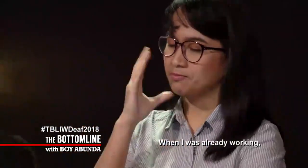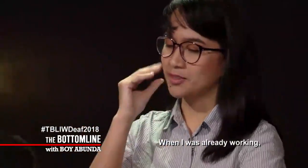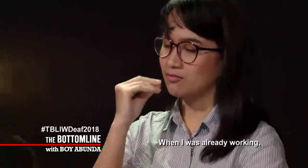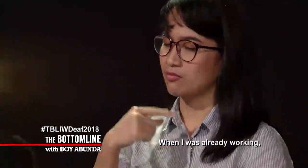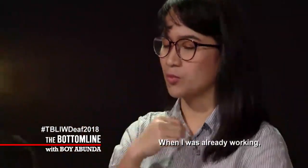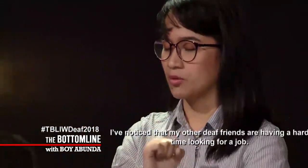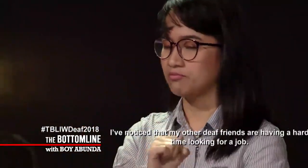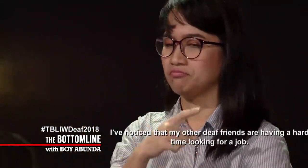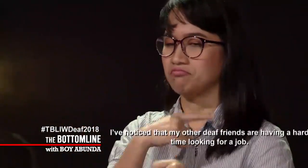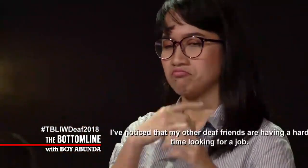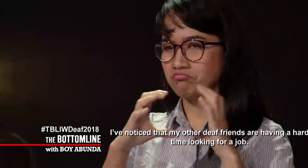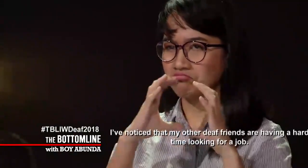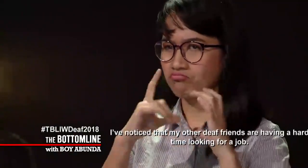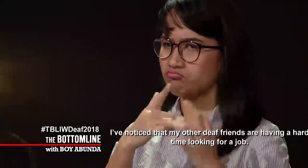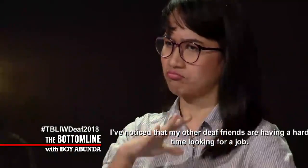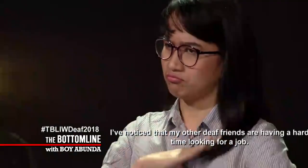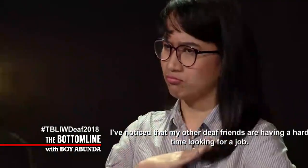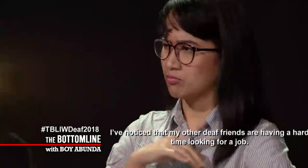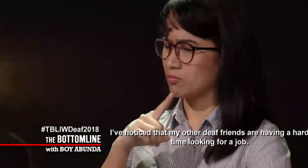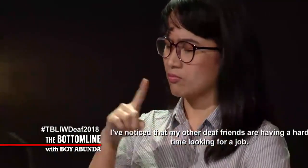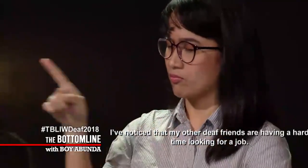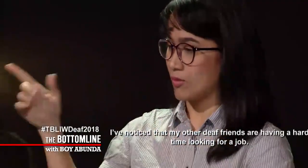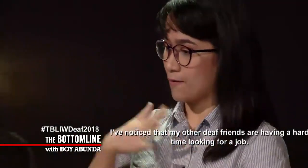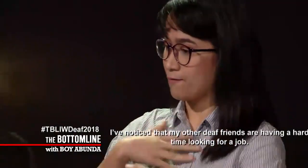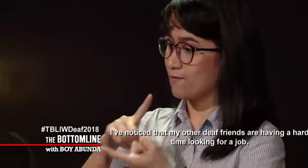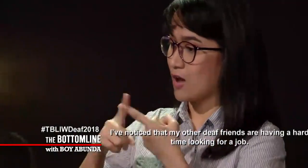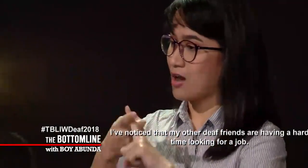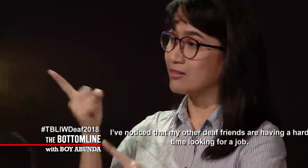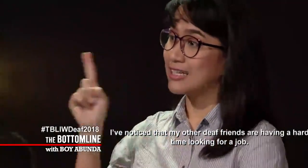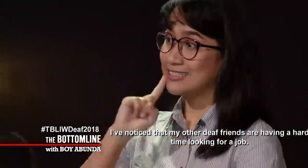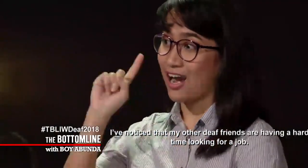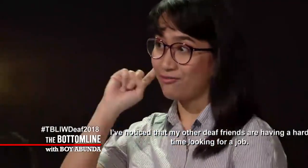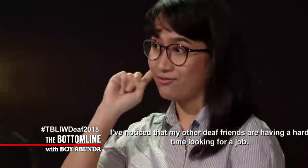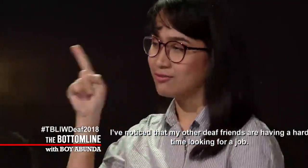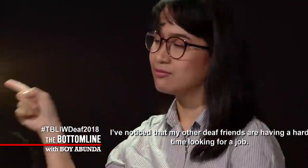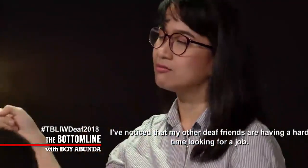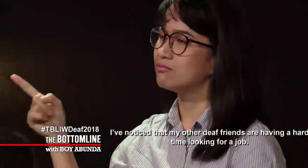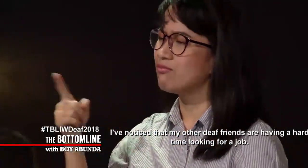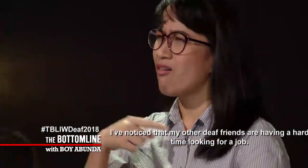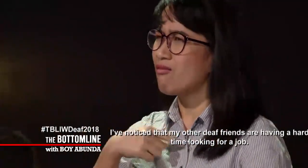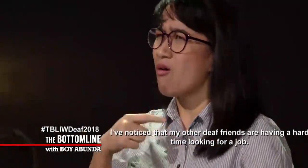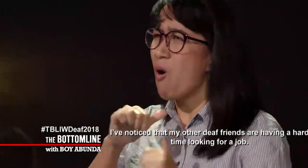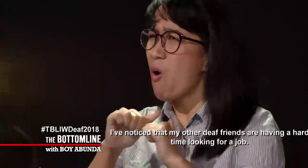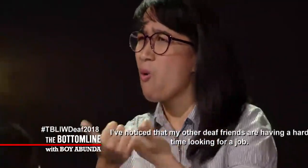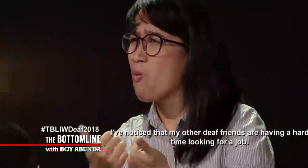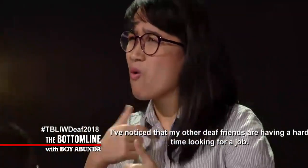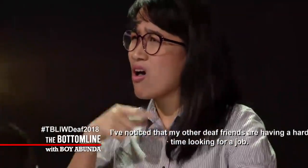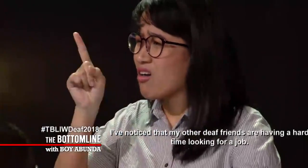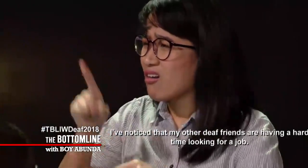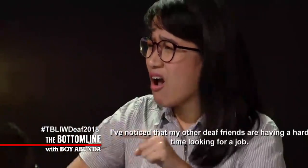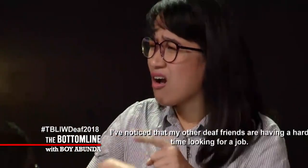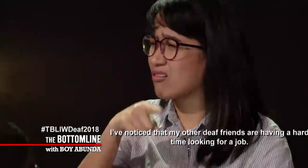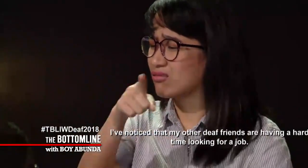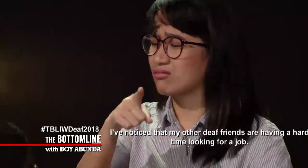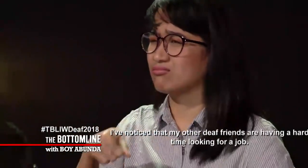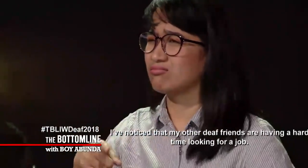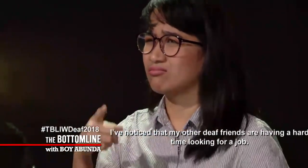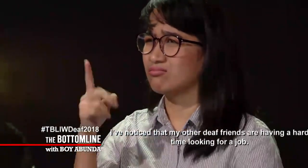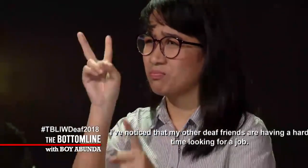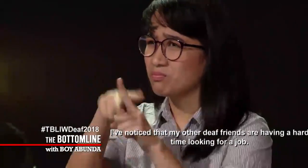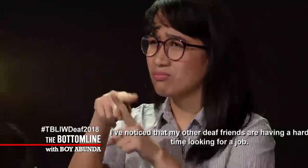nagtrabaho naman po ako, like, ang na-experience ko po, iba kong mga deaf na kaibigan, hirap na hirap kasi hindi